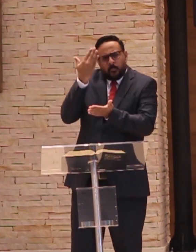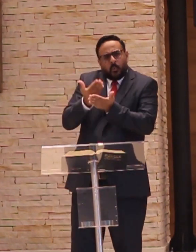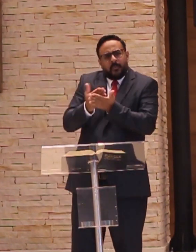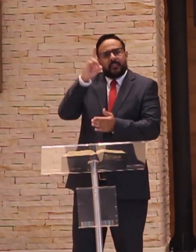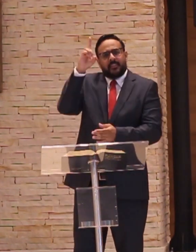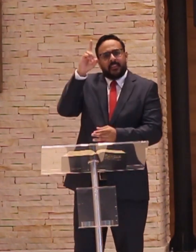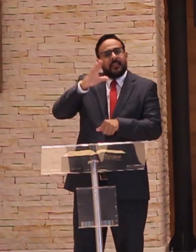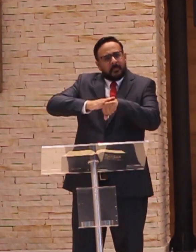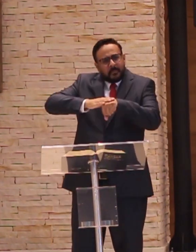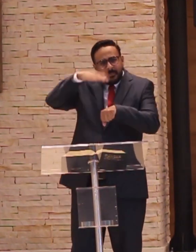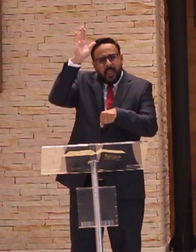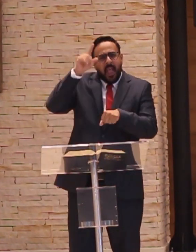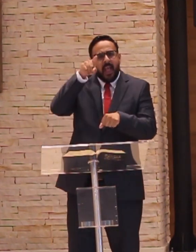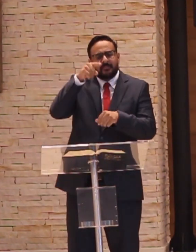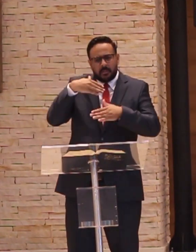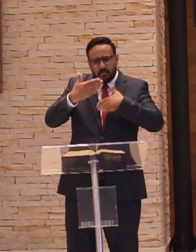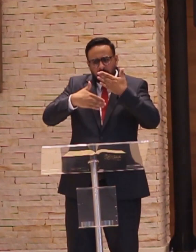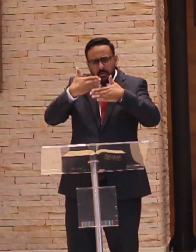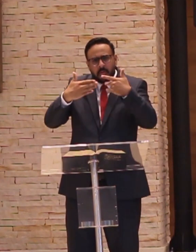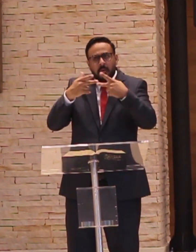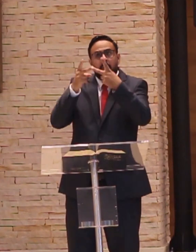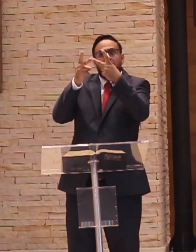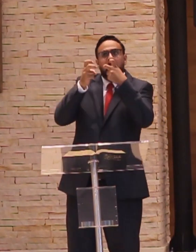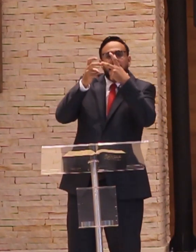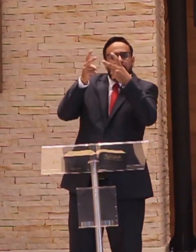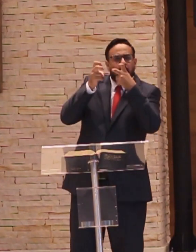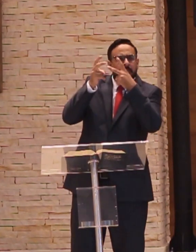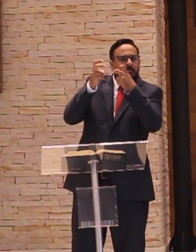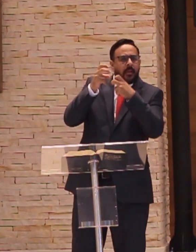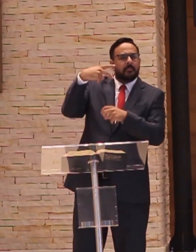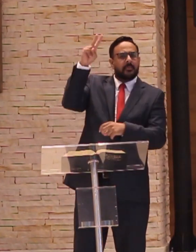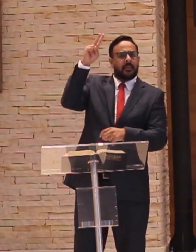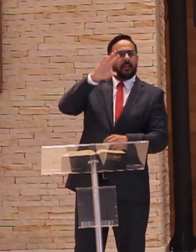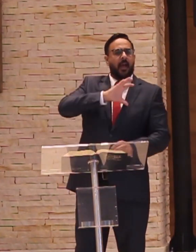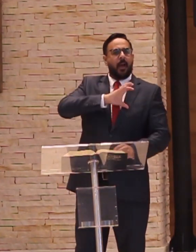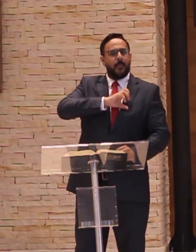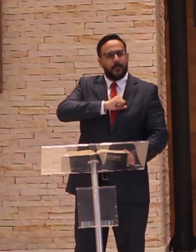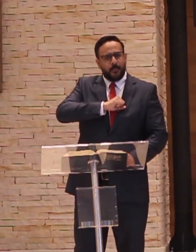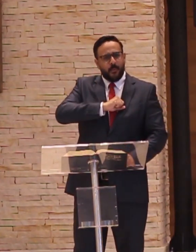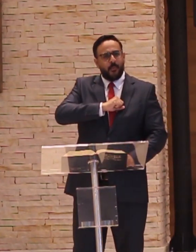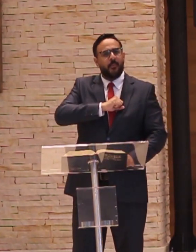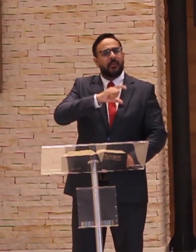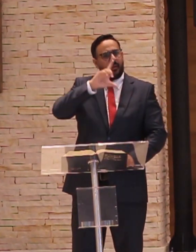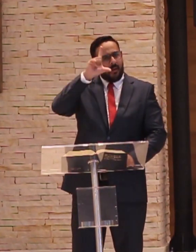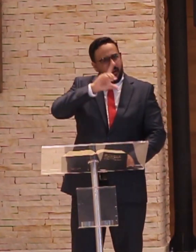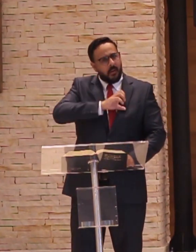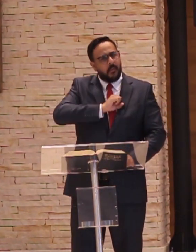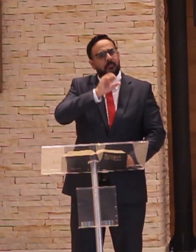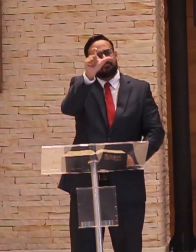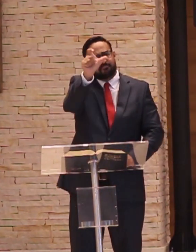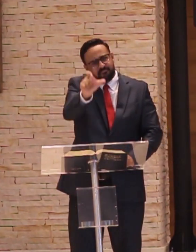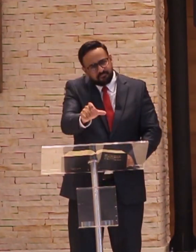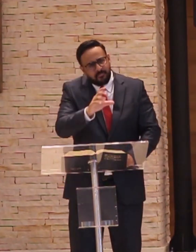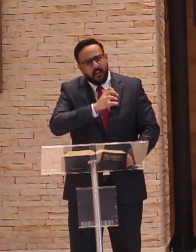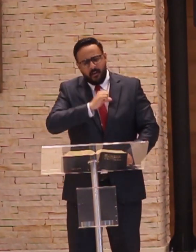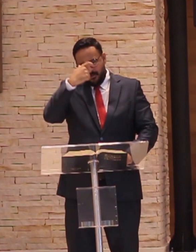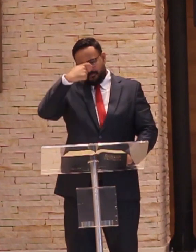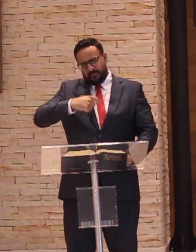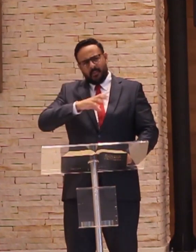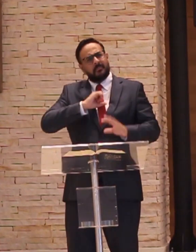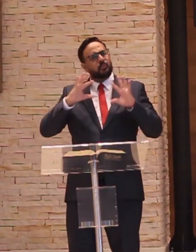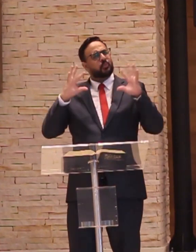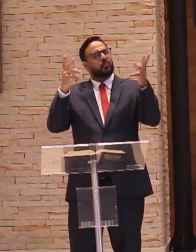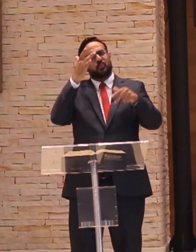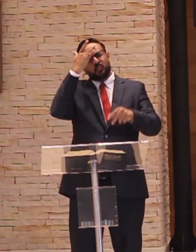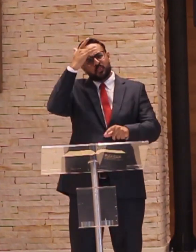você tiver unido a Deus, em comunhão com Deus, você vai se manter cada vez mais firme e vai entender cada vez mais o